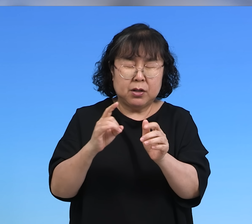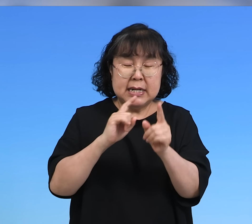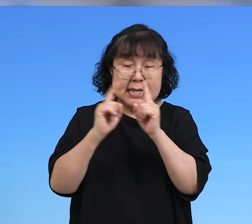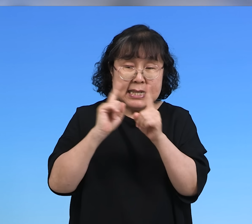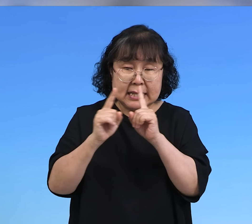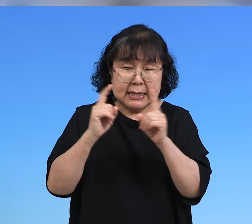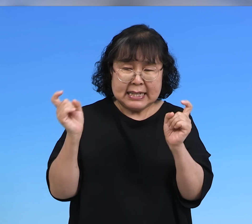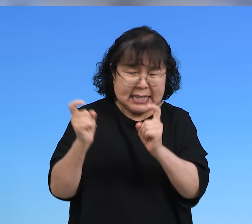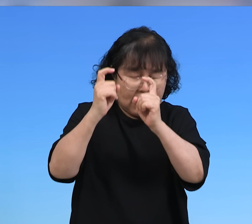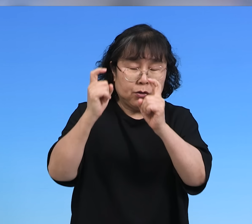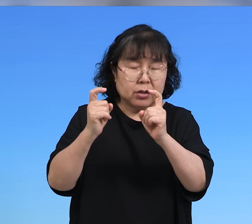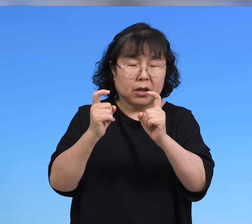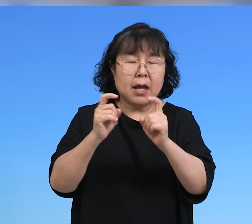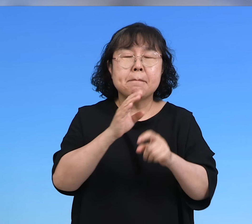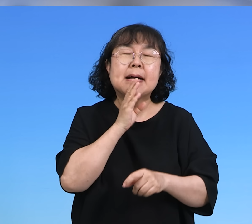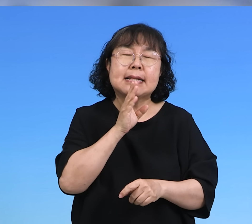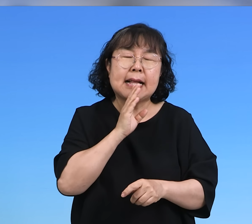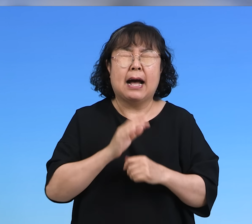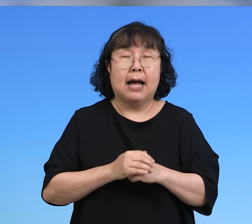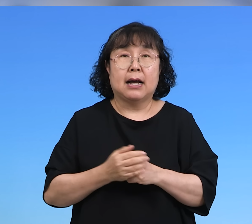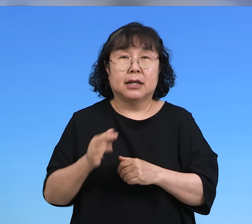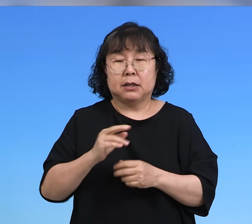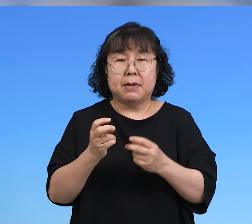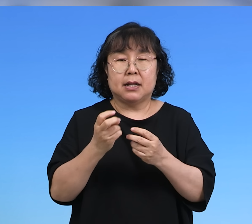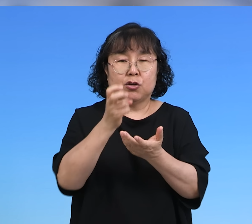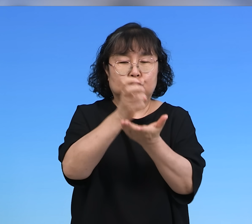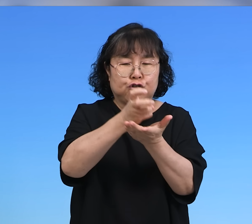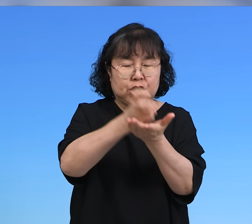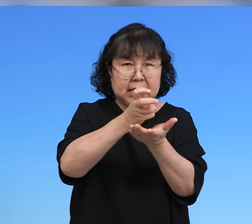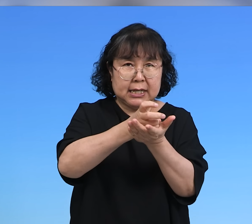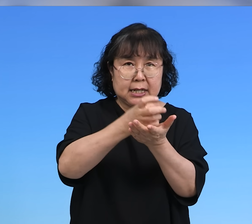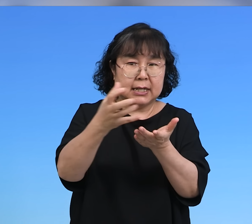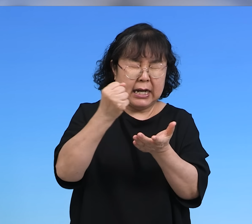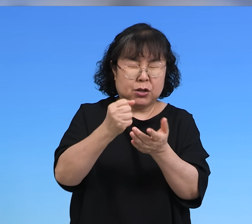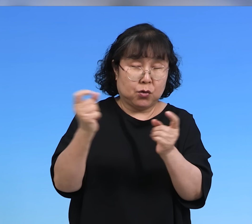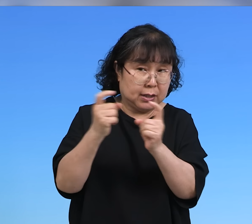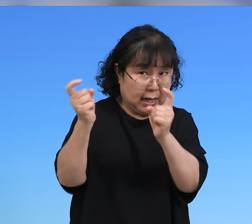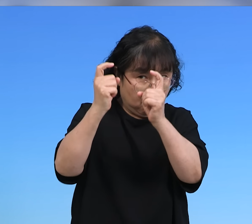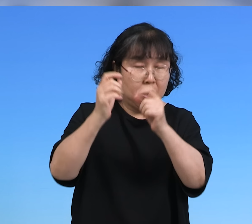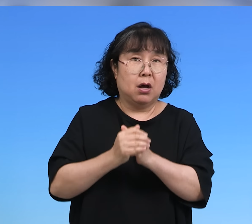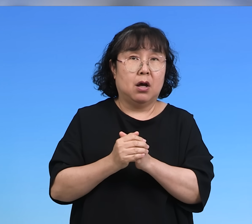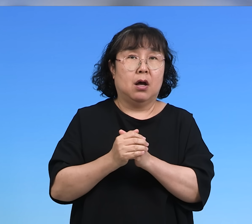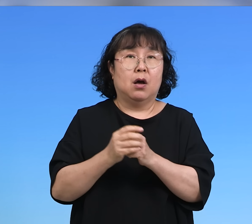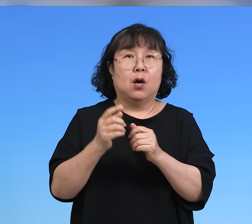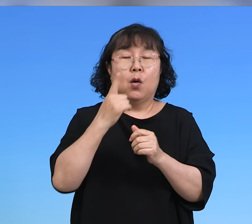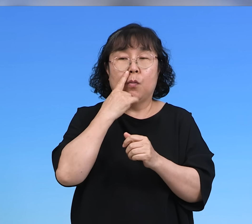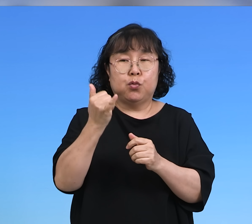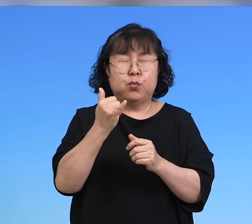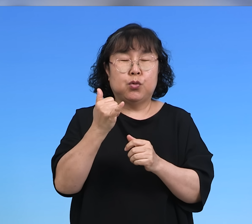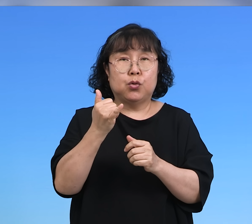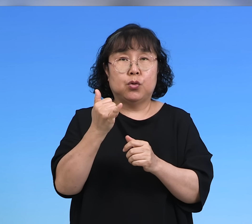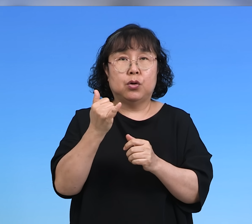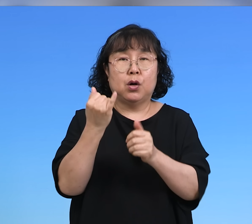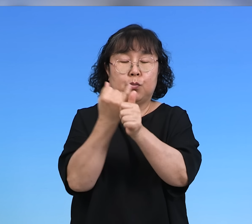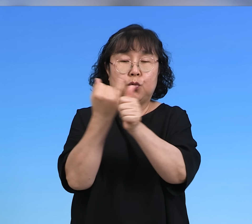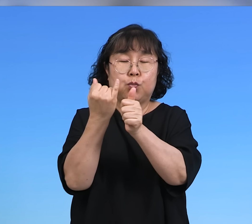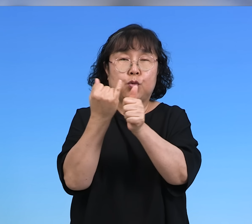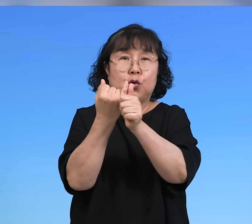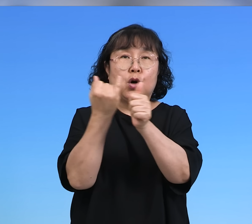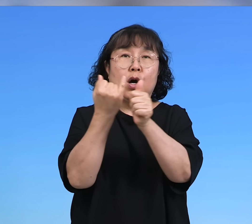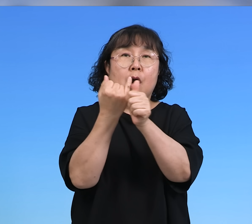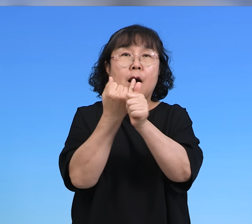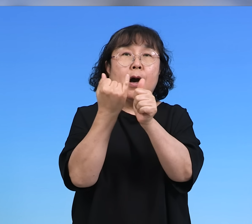자기를 알리는 게 이게 싸움이다. 그런데 룰을 가지고 싸우라 그래요. 여러분, 부부싸움은 자기를 알리는 신호예요. 여보, 그렇게